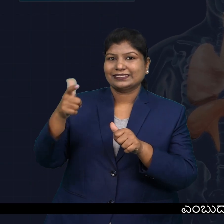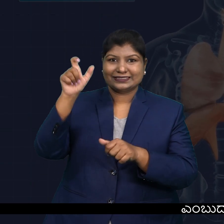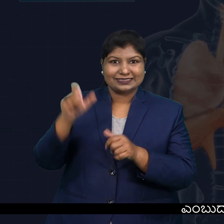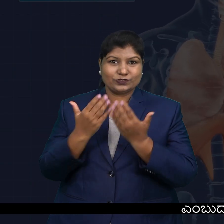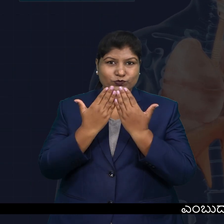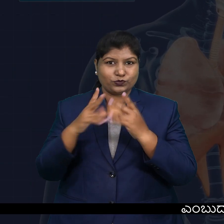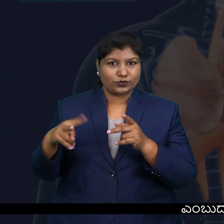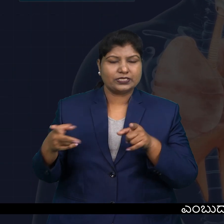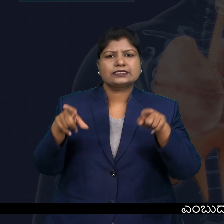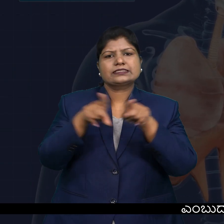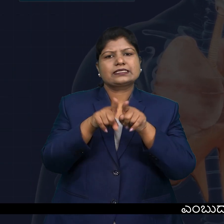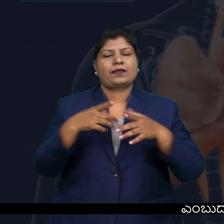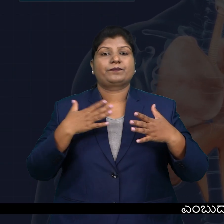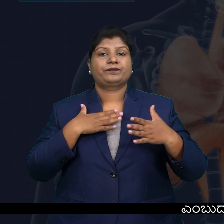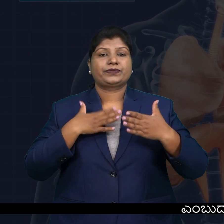ಸೂಚಿಸಿ.